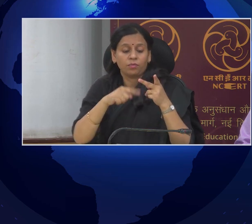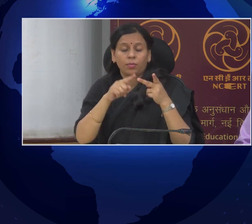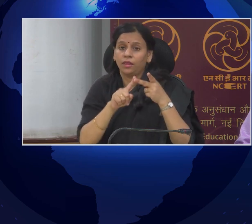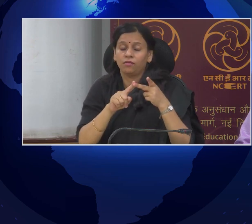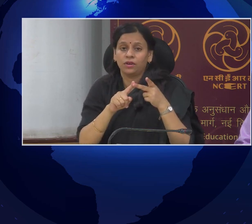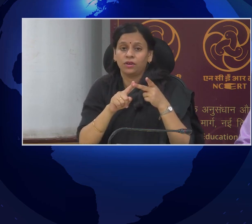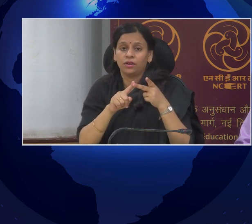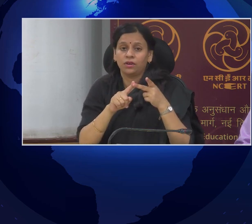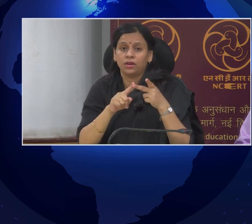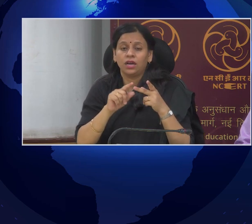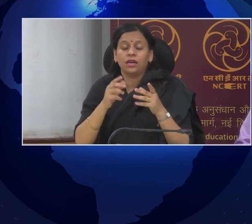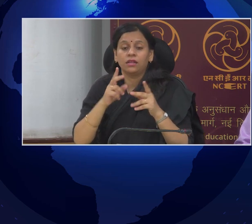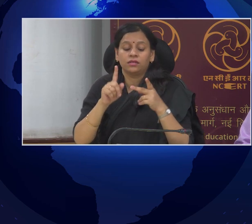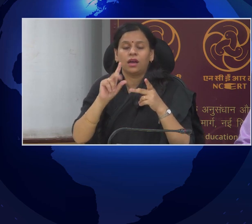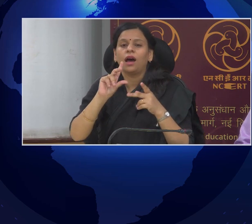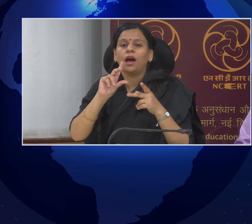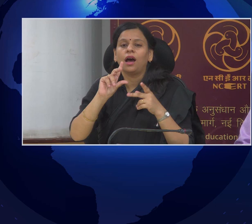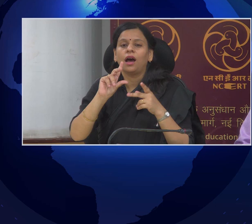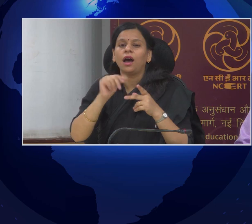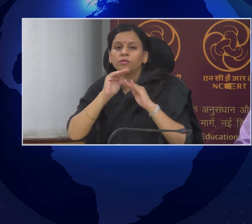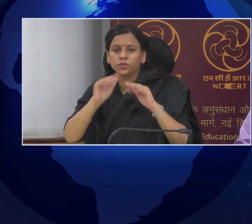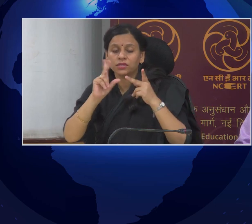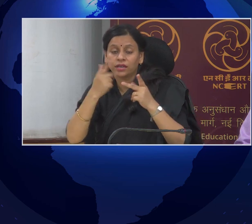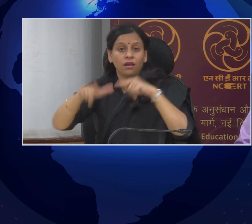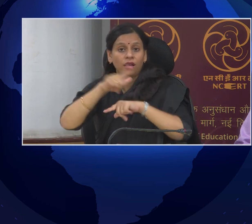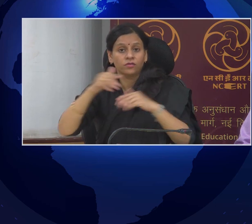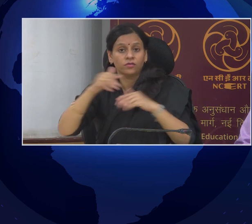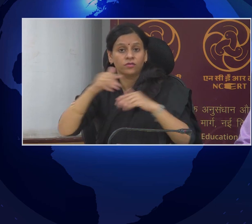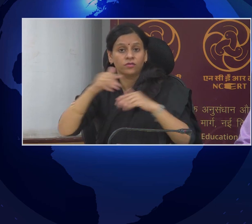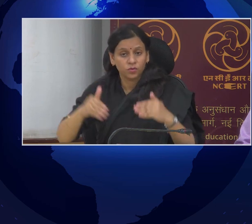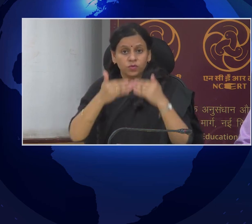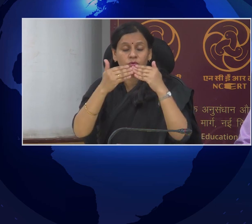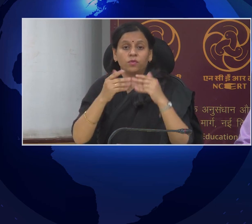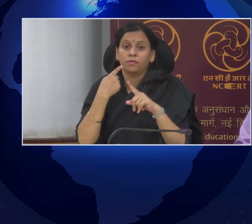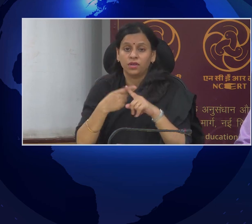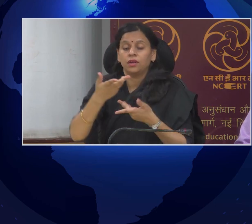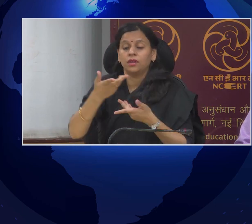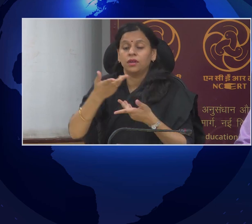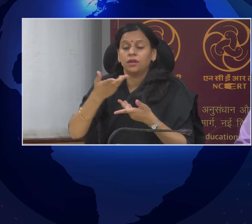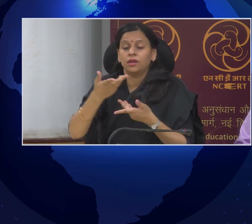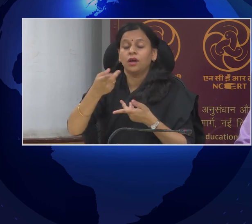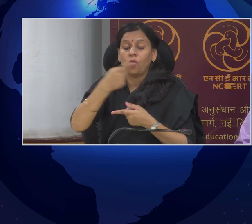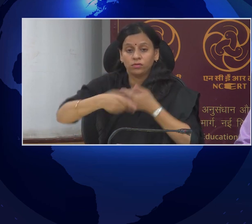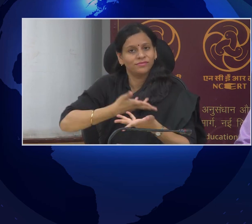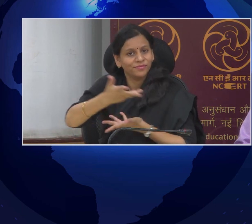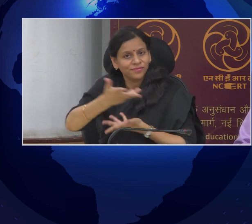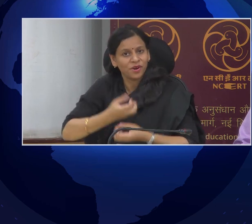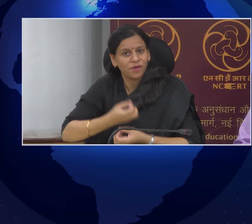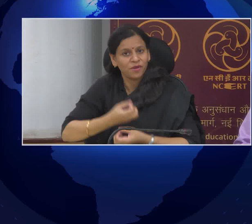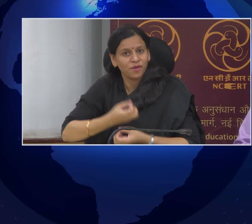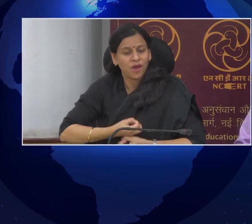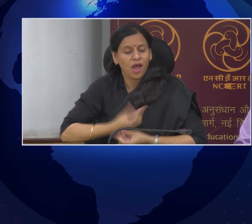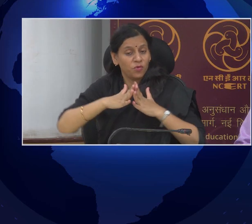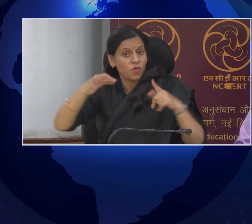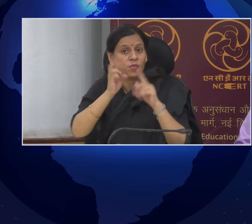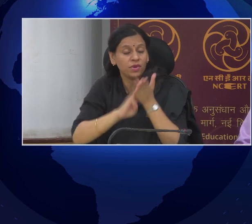लेवल पे हम लोगों ने इंट्रोड्यूस किया है, इस एकेडमिक सेशन से इंट्रोड्यूस हुआ है और मुझे ये आप सबसे साझा करने में खुशी हो रही है कि